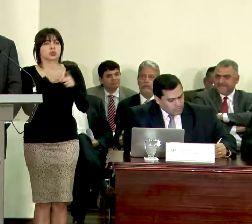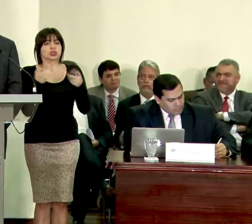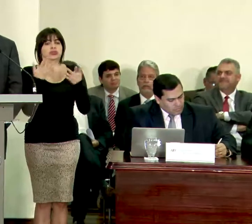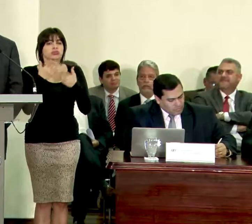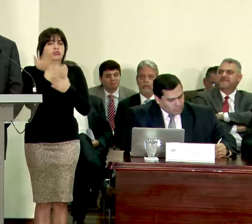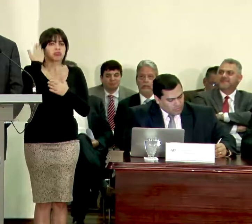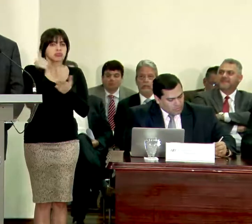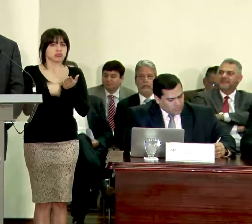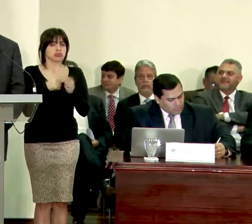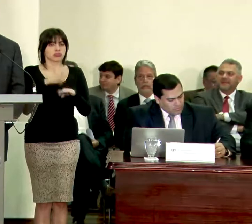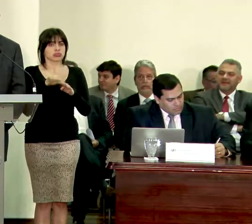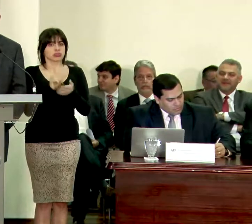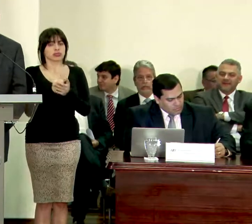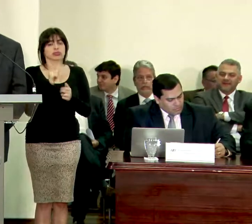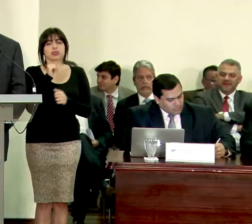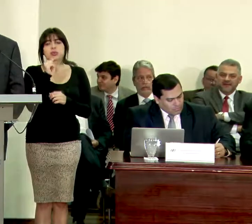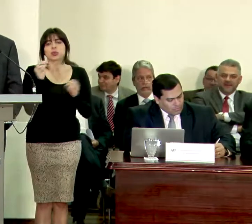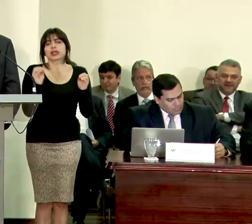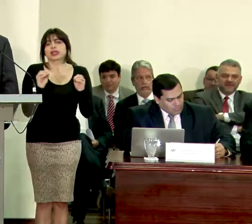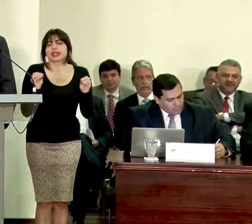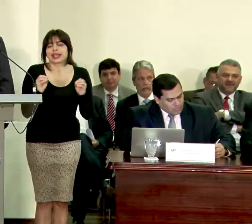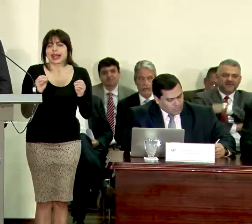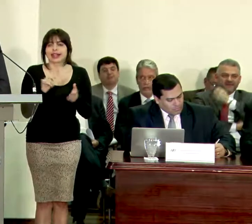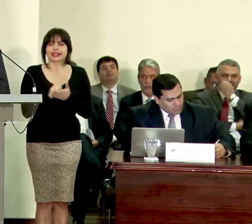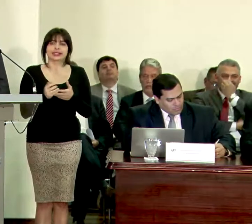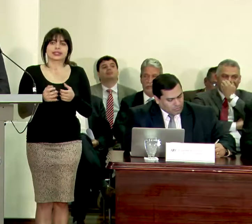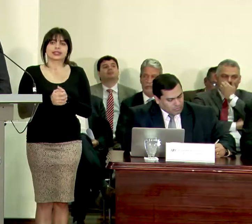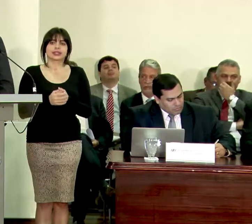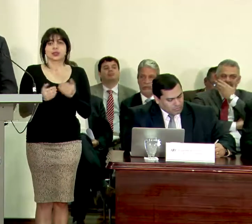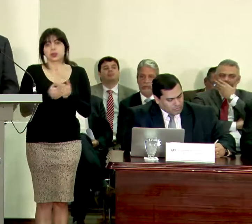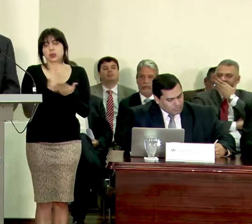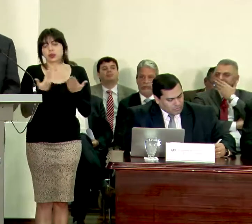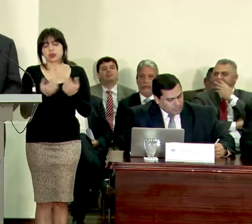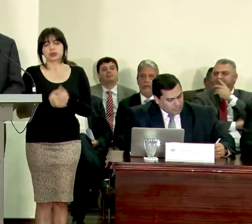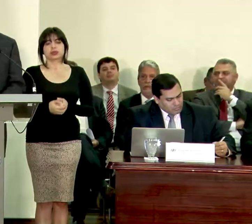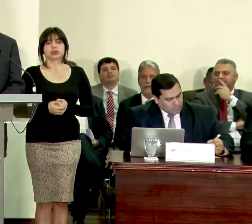hemos hablado, de manera que no es nada así de nuevo.